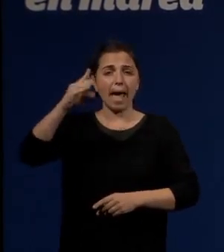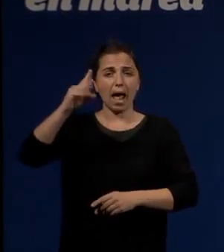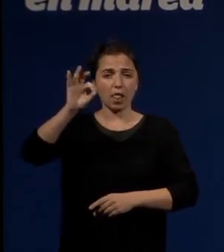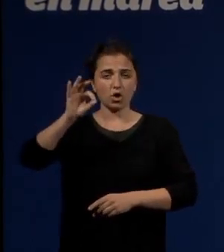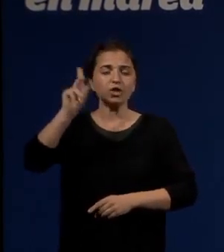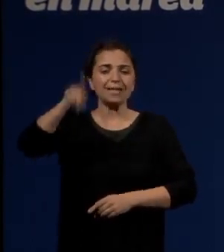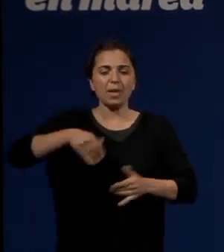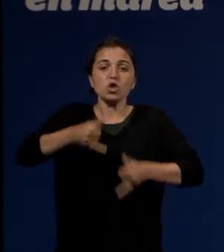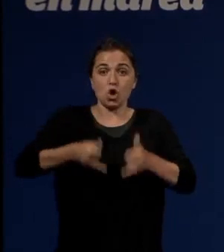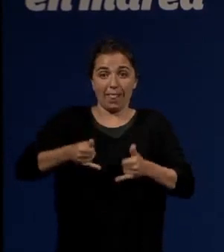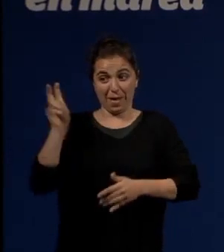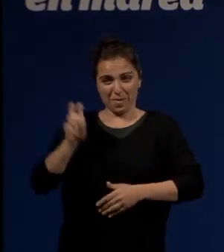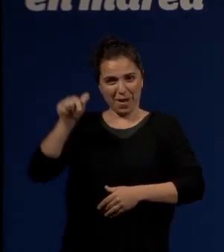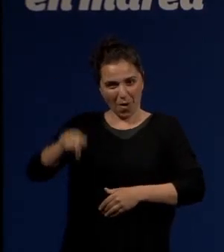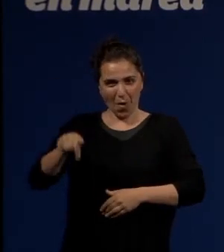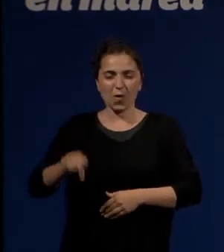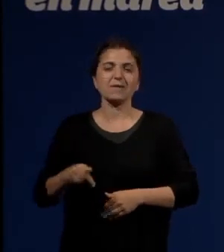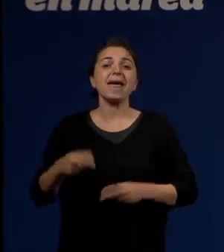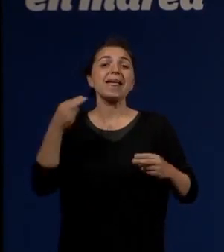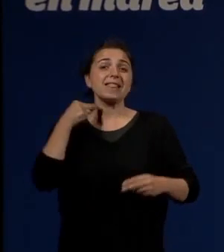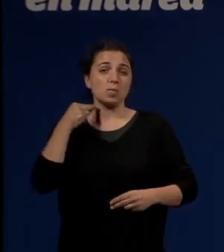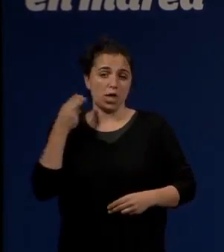que nos acompaña hoxe tamén, deputada nas Cortes.